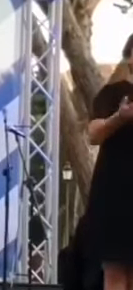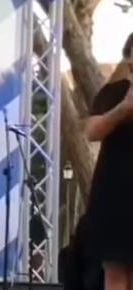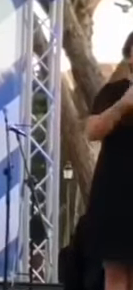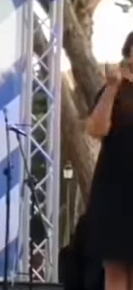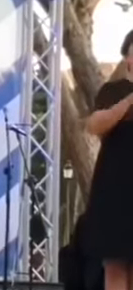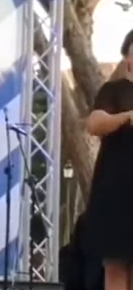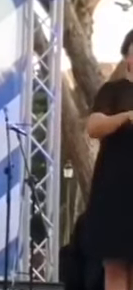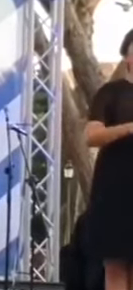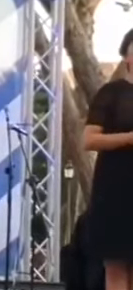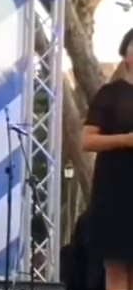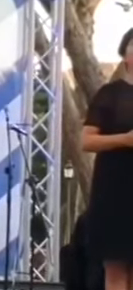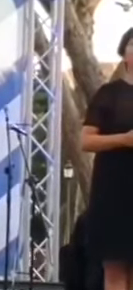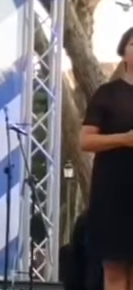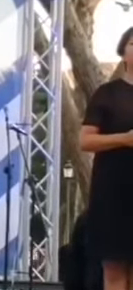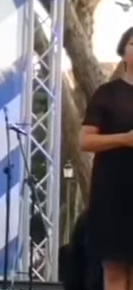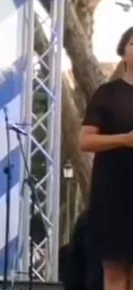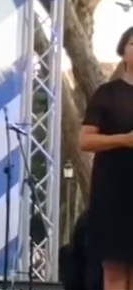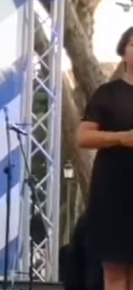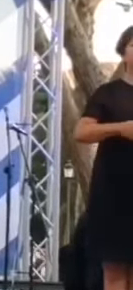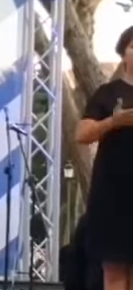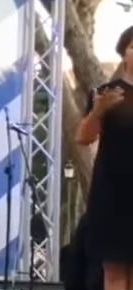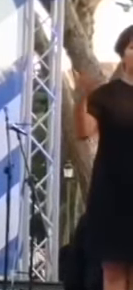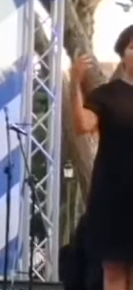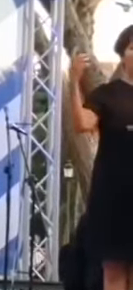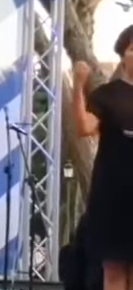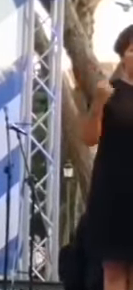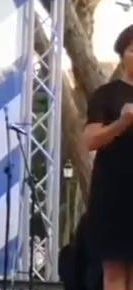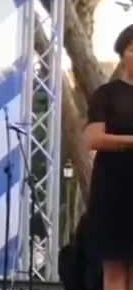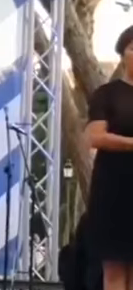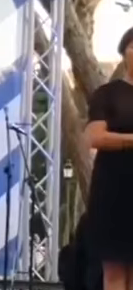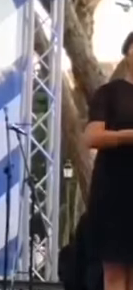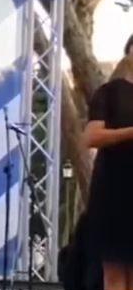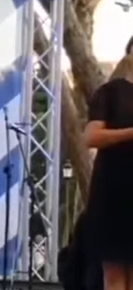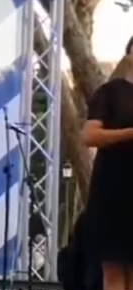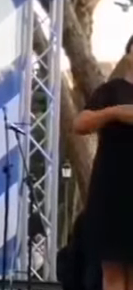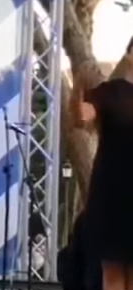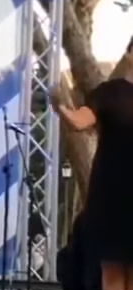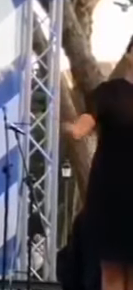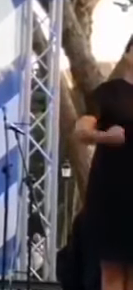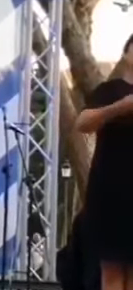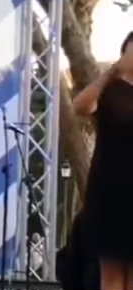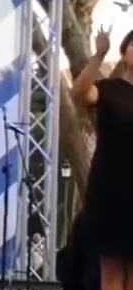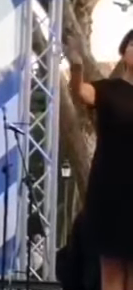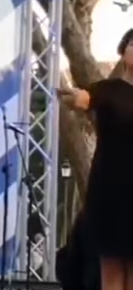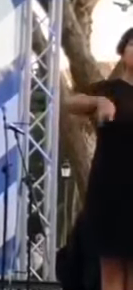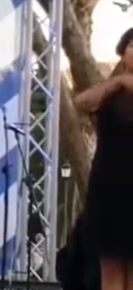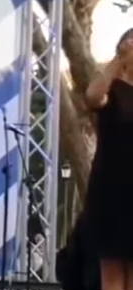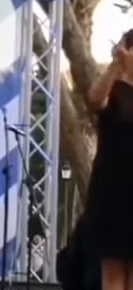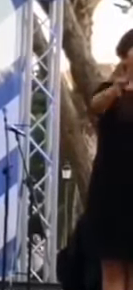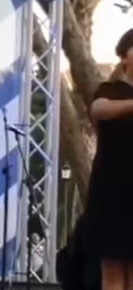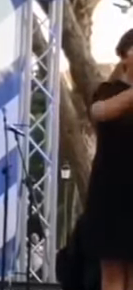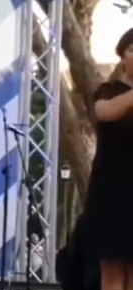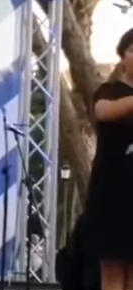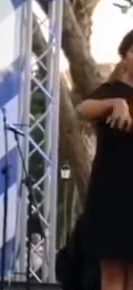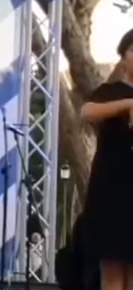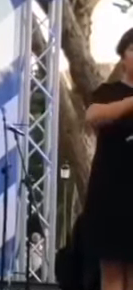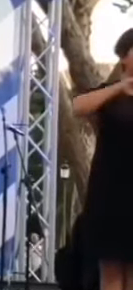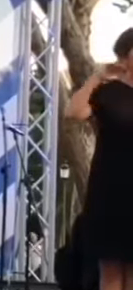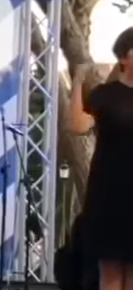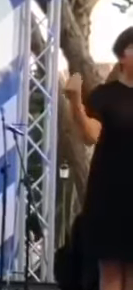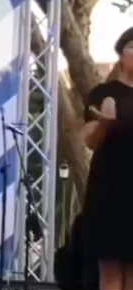stava le fondazioni, le iniziative speculative del Ministero